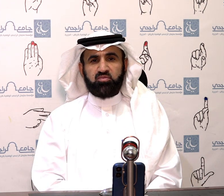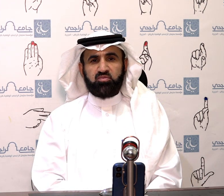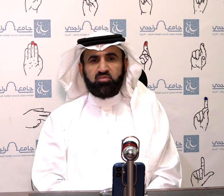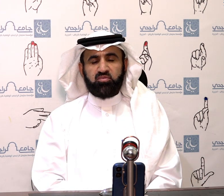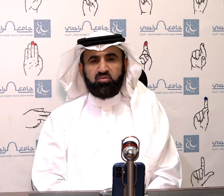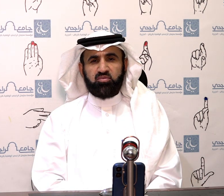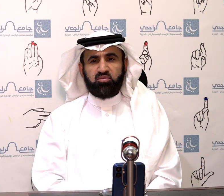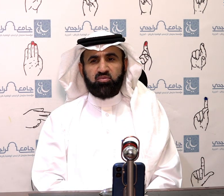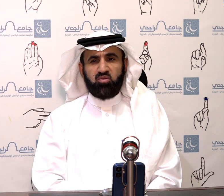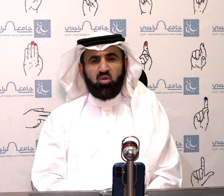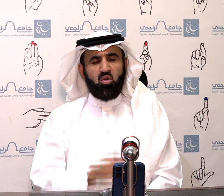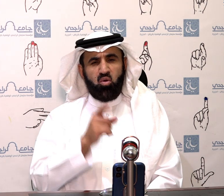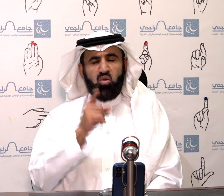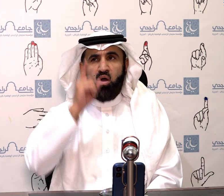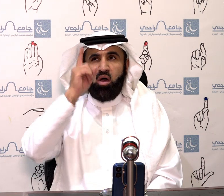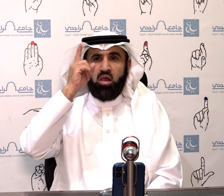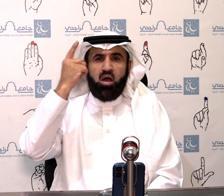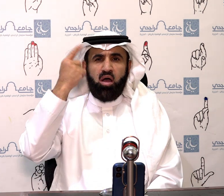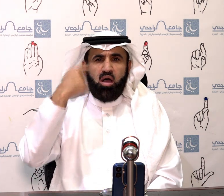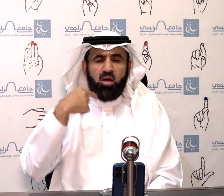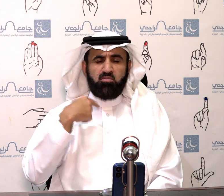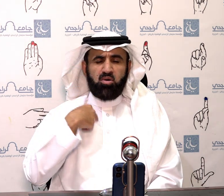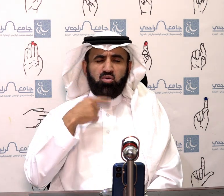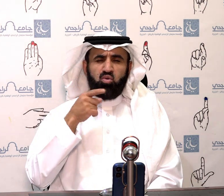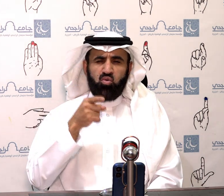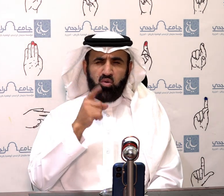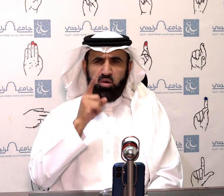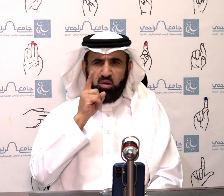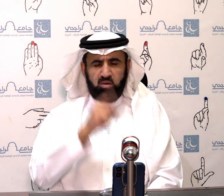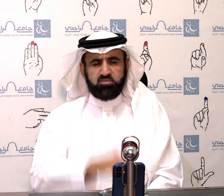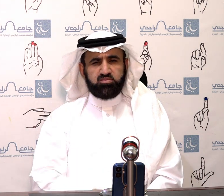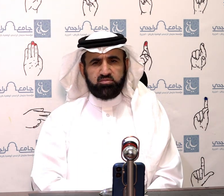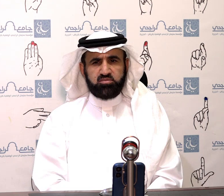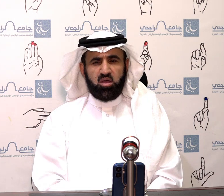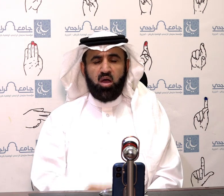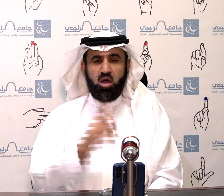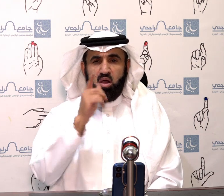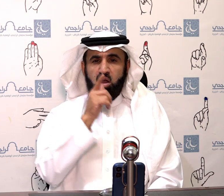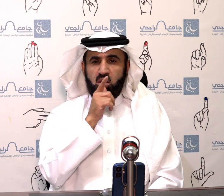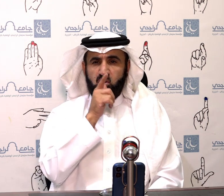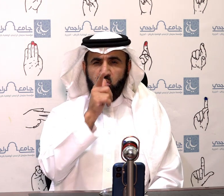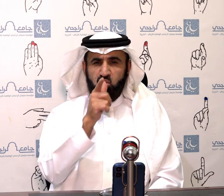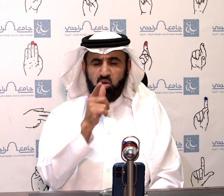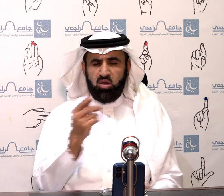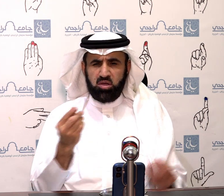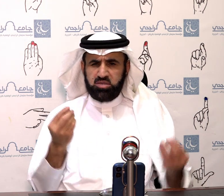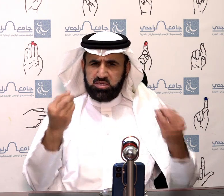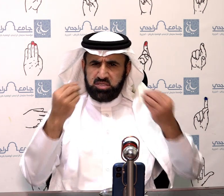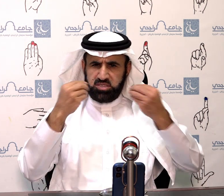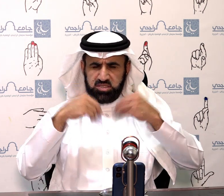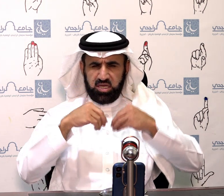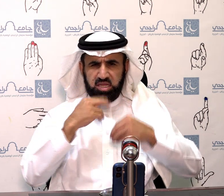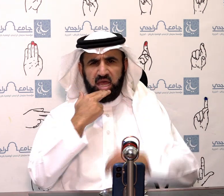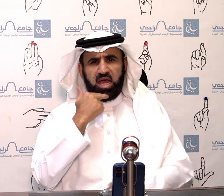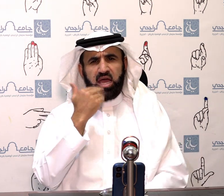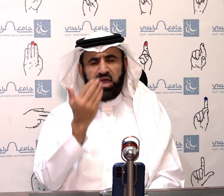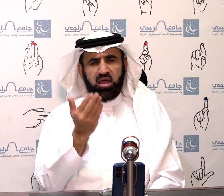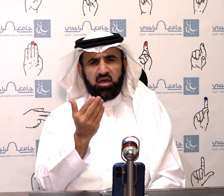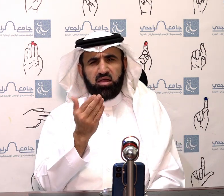ذلك هو أمر الله جل وعلا، حيث قال: وتزودوا فإن خير الزاد التقوى،